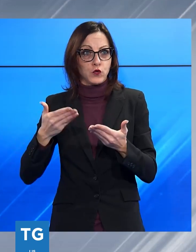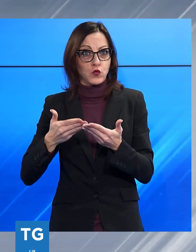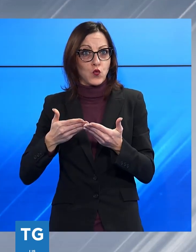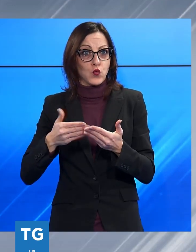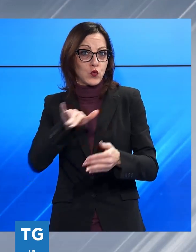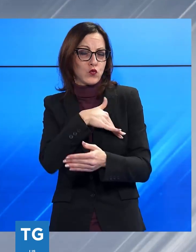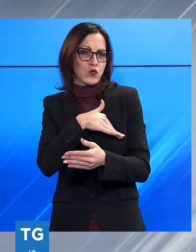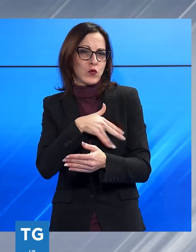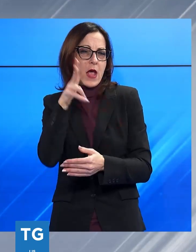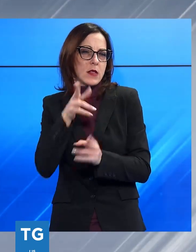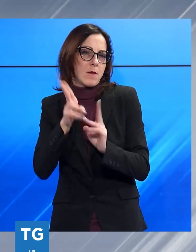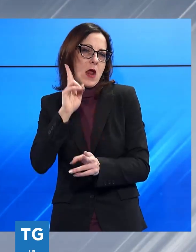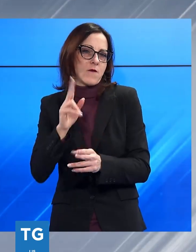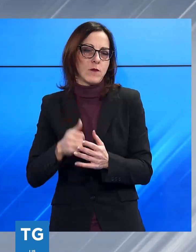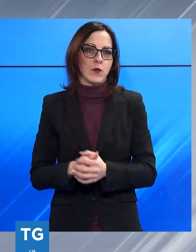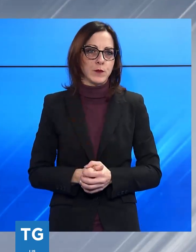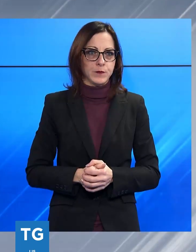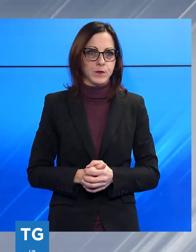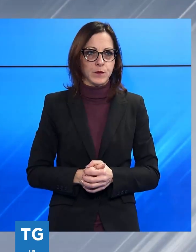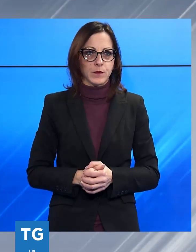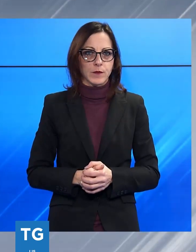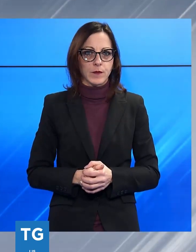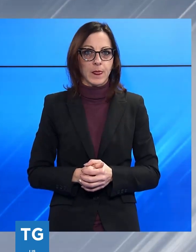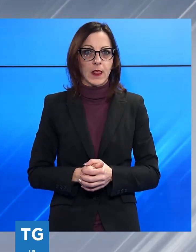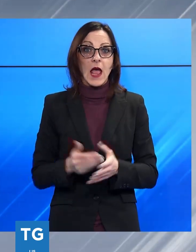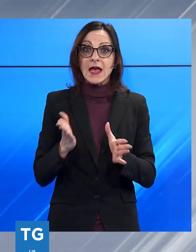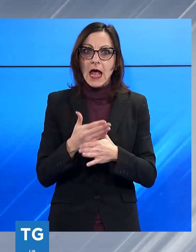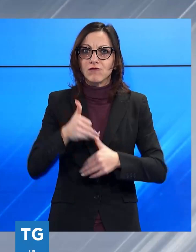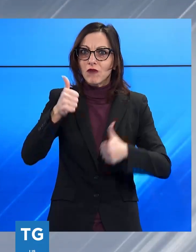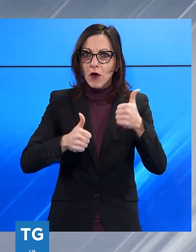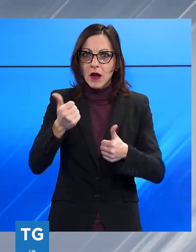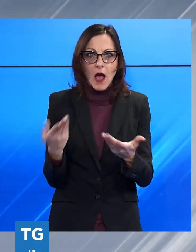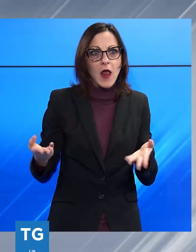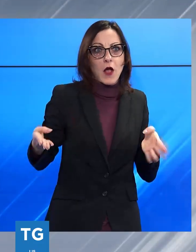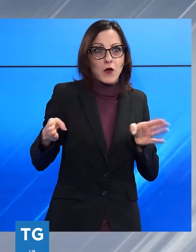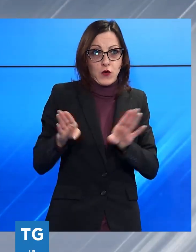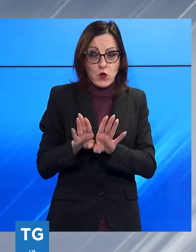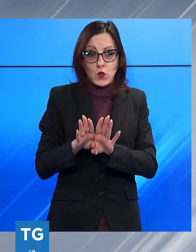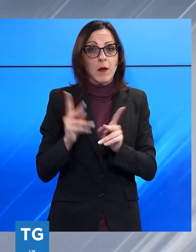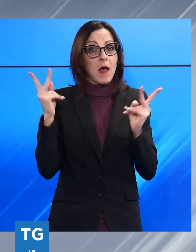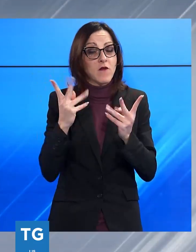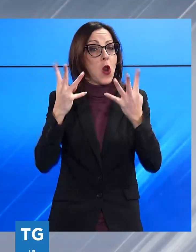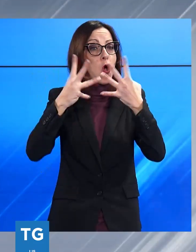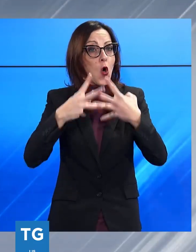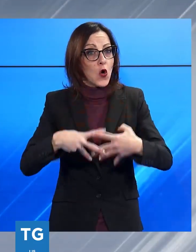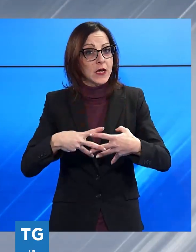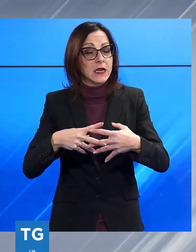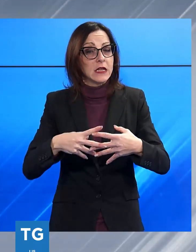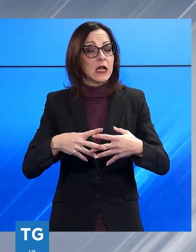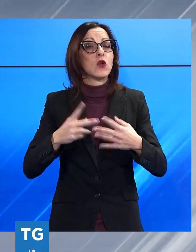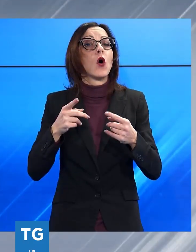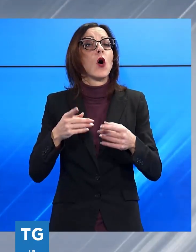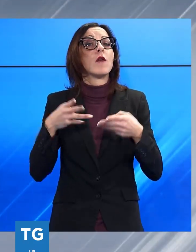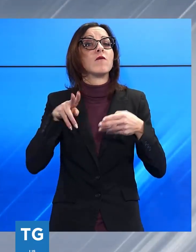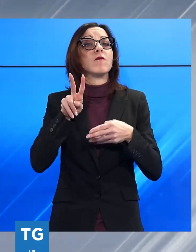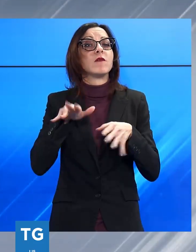dell'Istituto Dunque una stagione agonistica ricca di memorabili eventi si conclusa Ma la macchina organizzatrice del sodalizio viareggino È